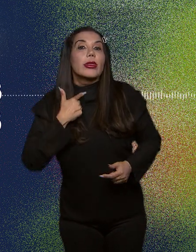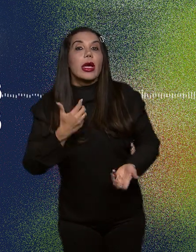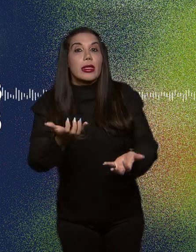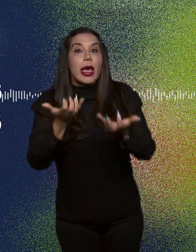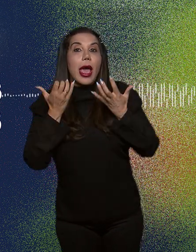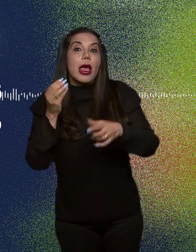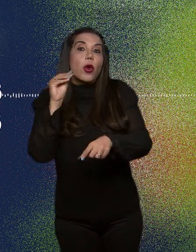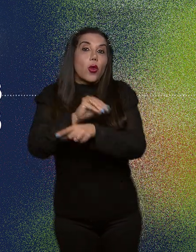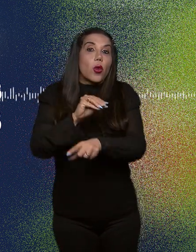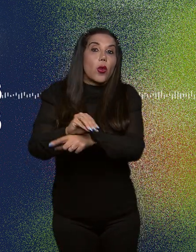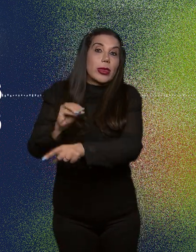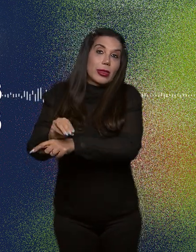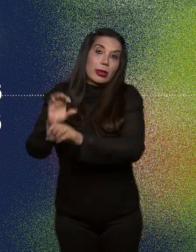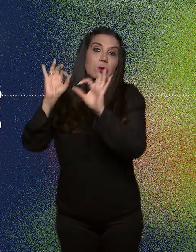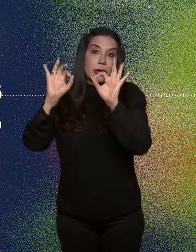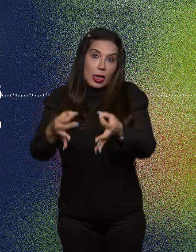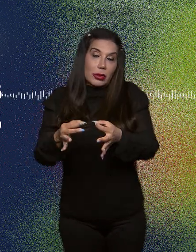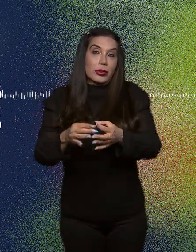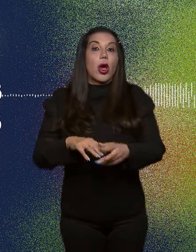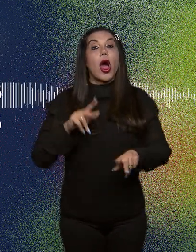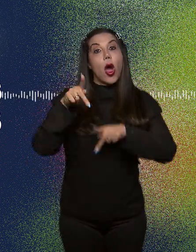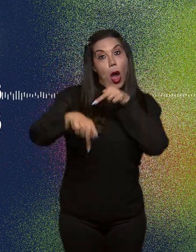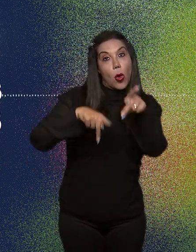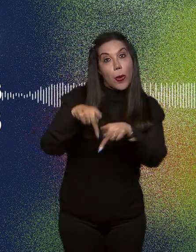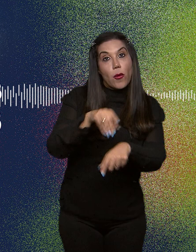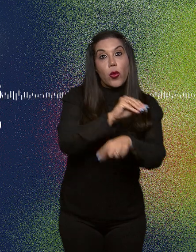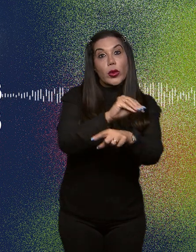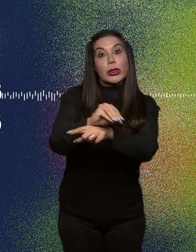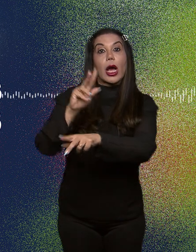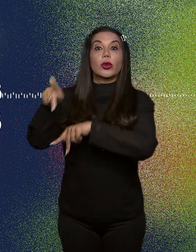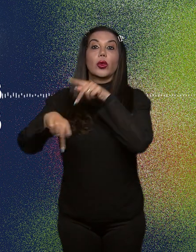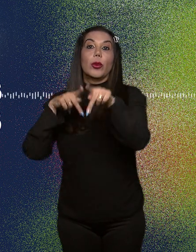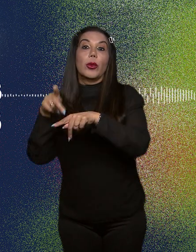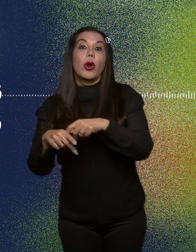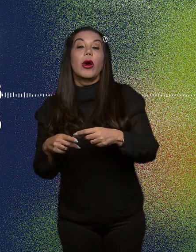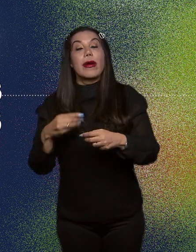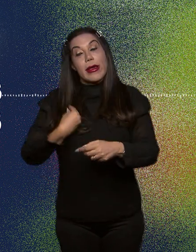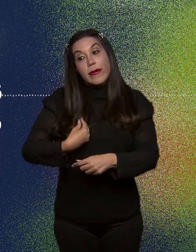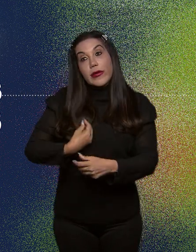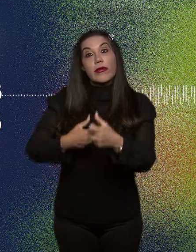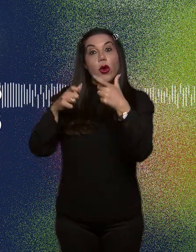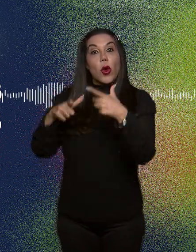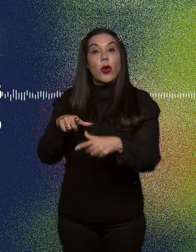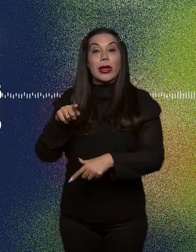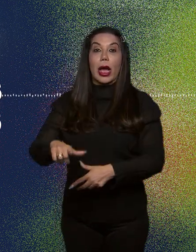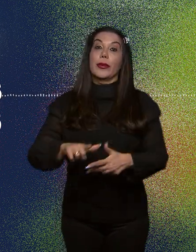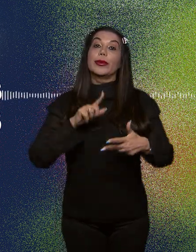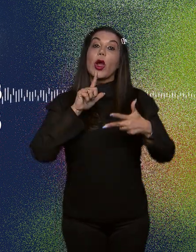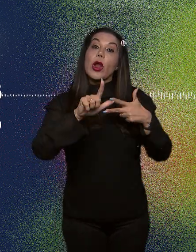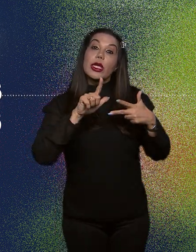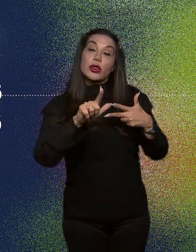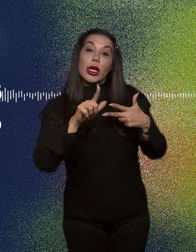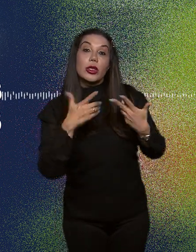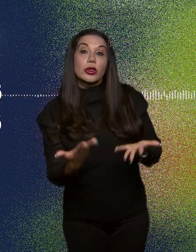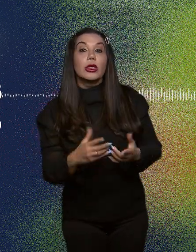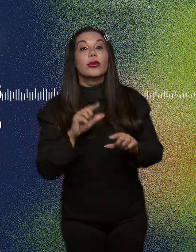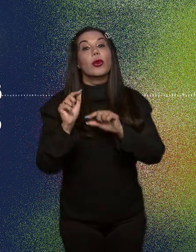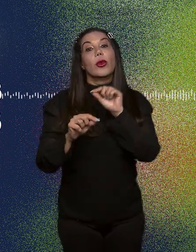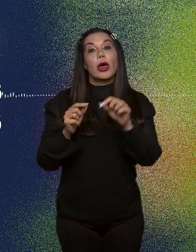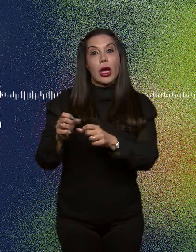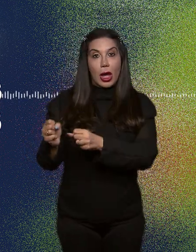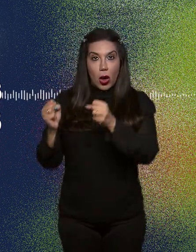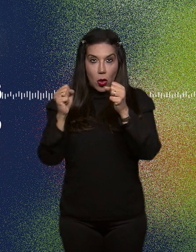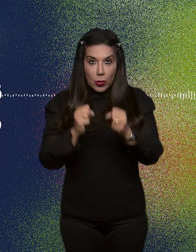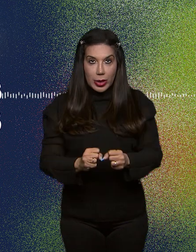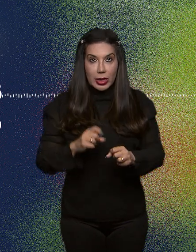daqueles de quem ele cuida ou ela cuida. Né, que é o povo todo que vive naquele lugar. Né? O legislativo... Esse é o poder